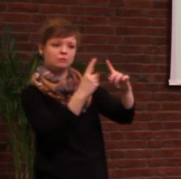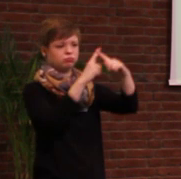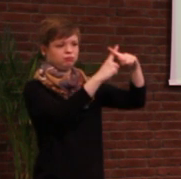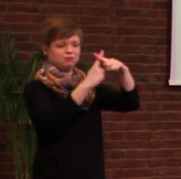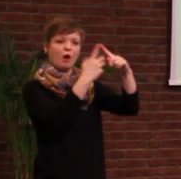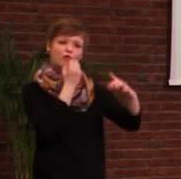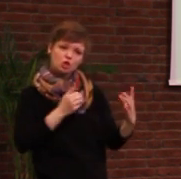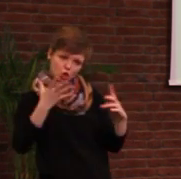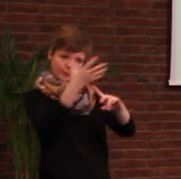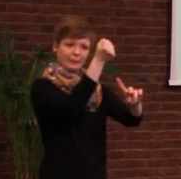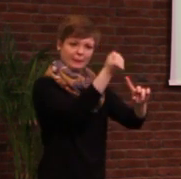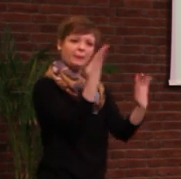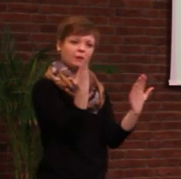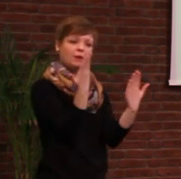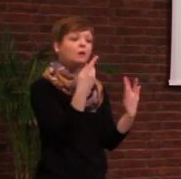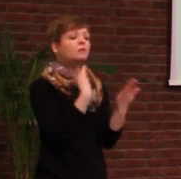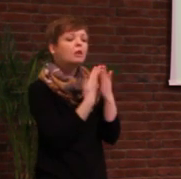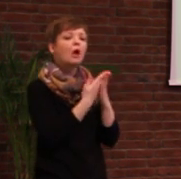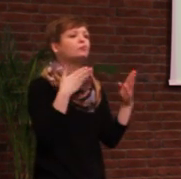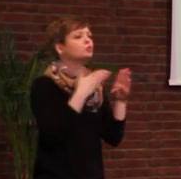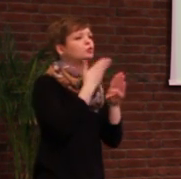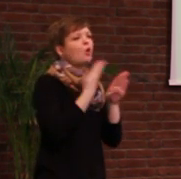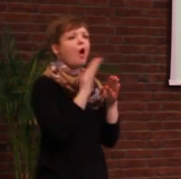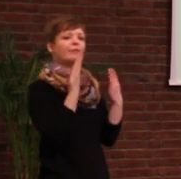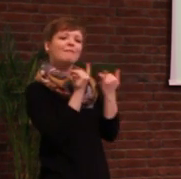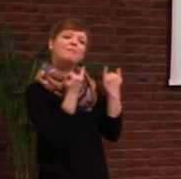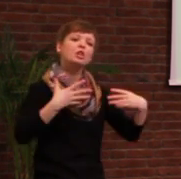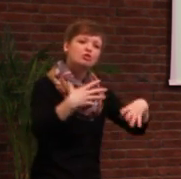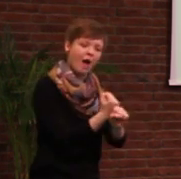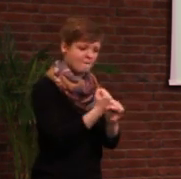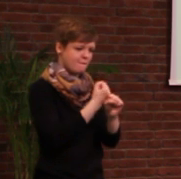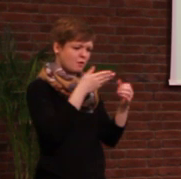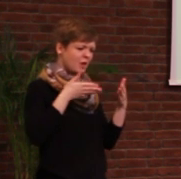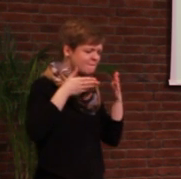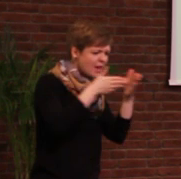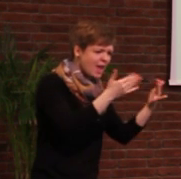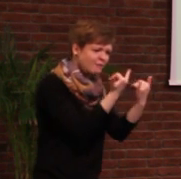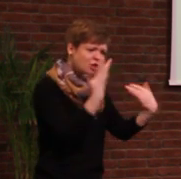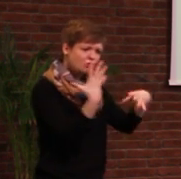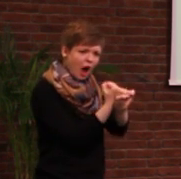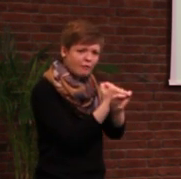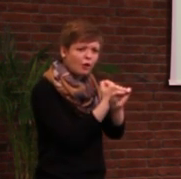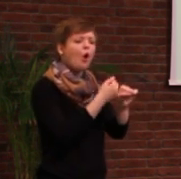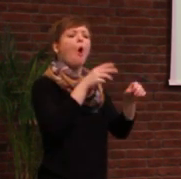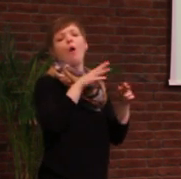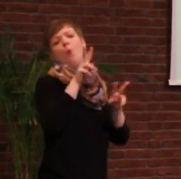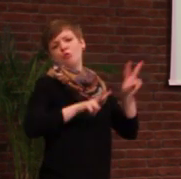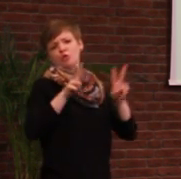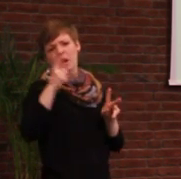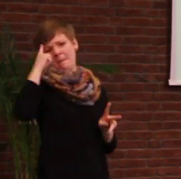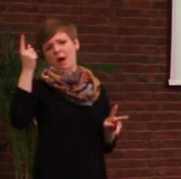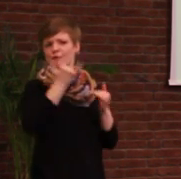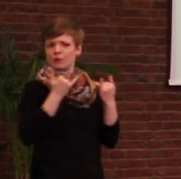Deshalb sollte es uns nicht stören, dass es bei der Frage der Instrumente und der Wege, die zu diesem Ziel führen, unterschiedliche Einschätzungen gibt und